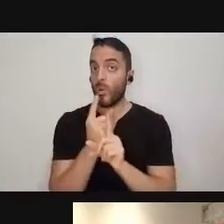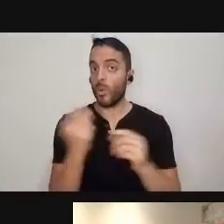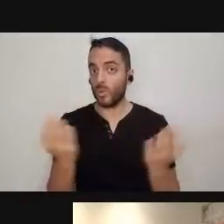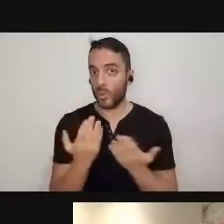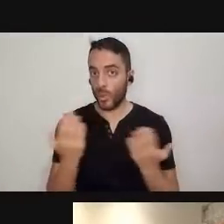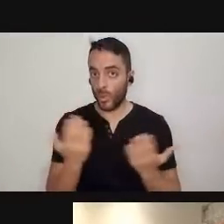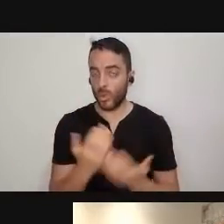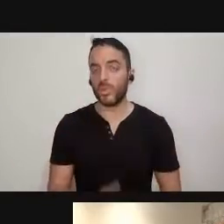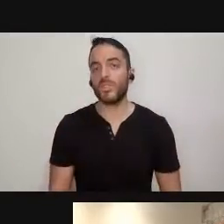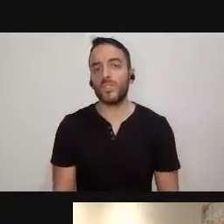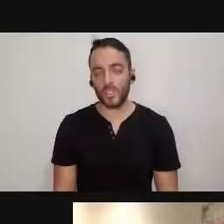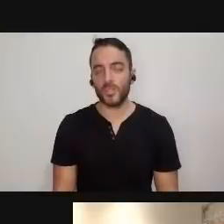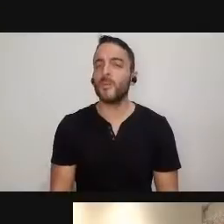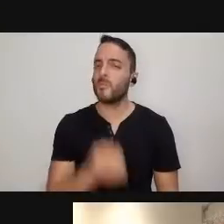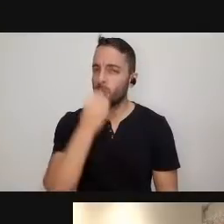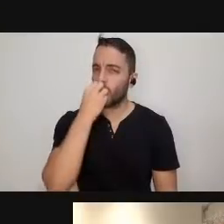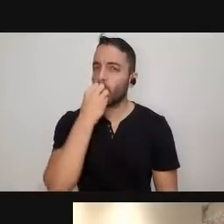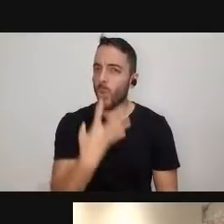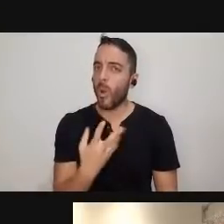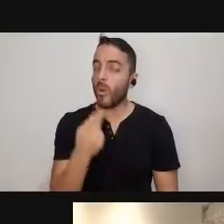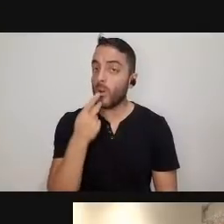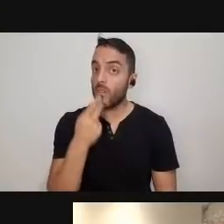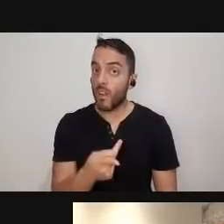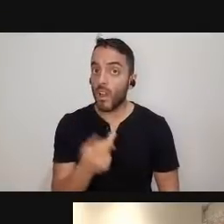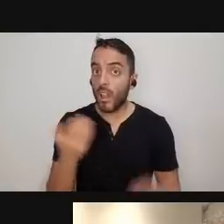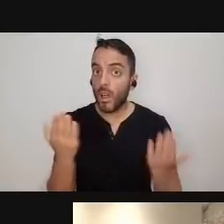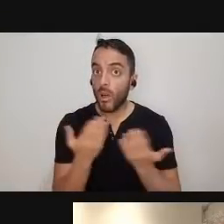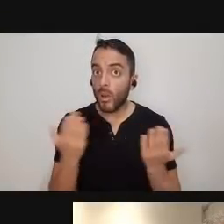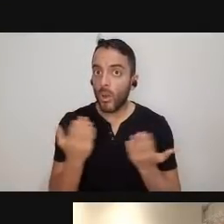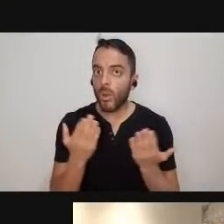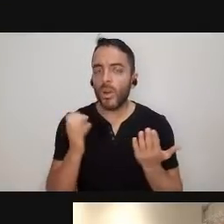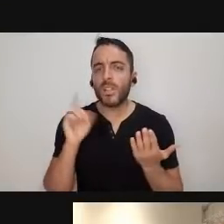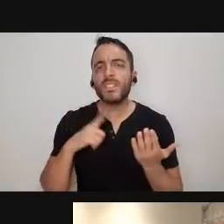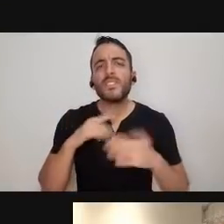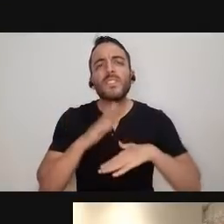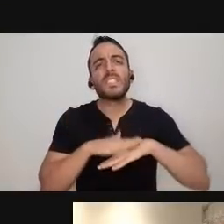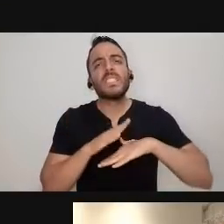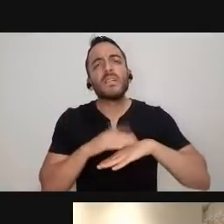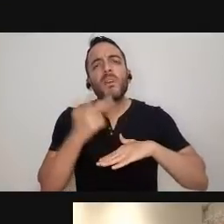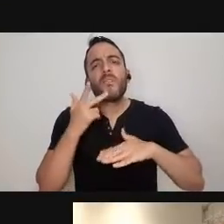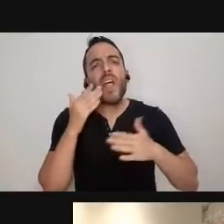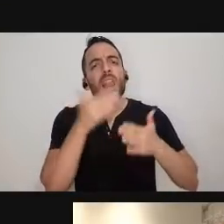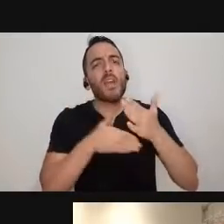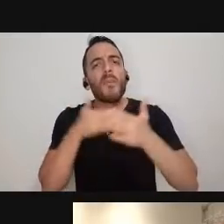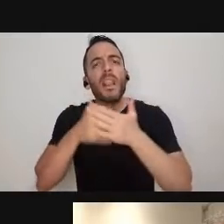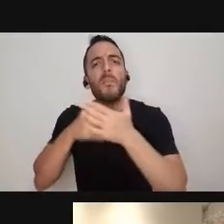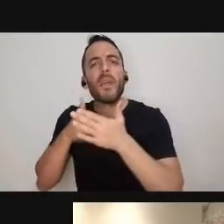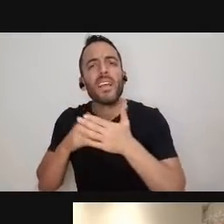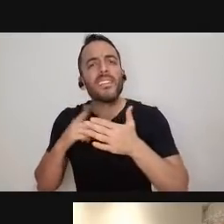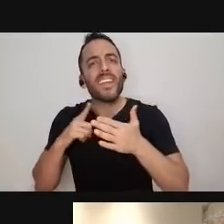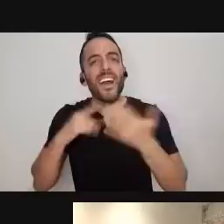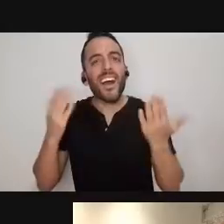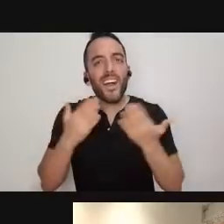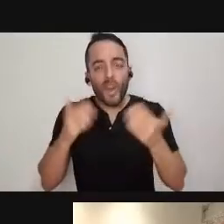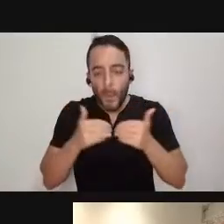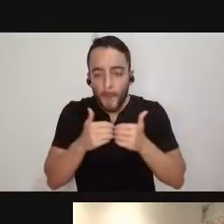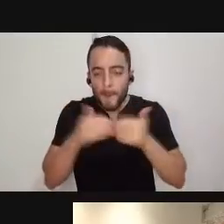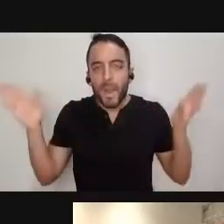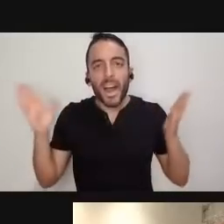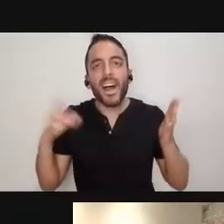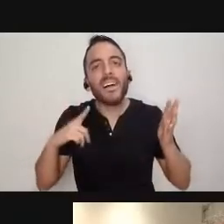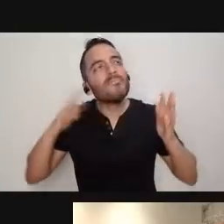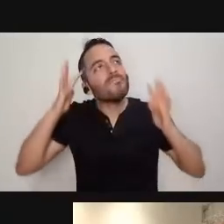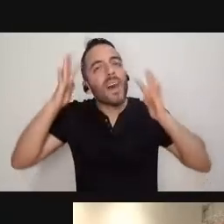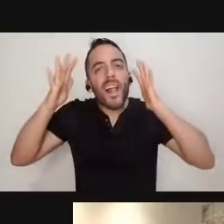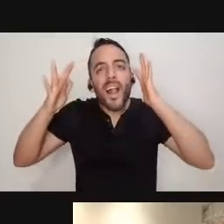Muito forte mesmo, dizer que essa saída dos muros que vocês também falaram, né? Esse voo que a gente está fazendo aqui, e o Gil falou